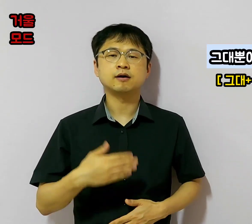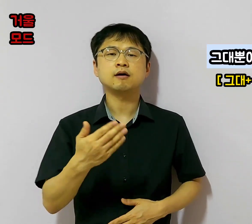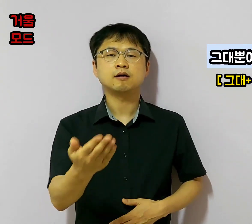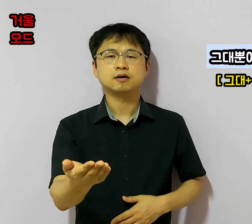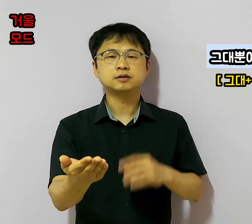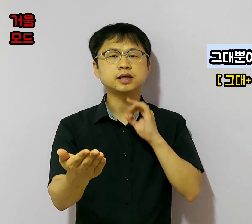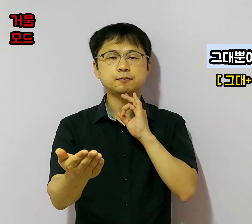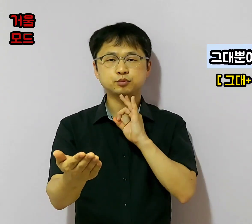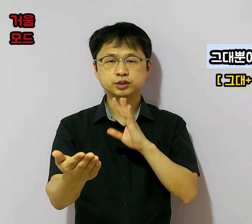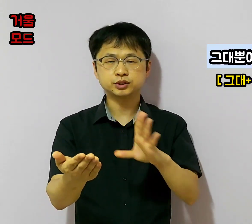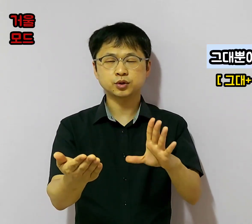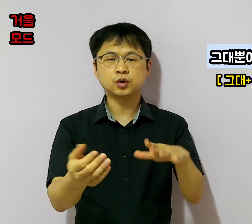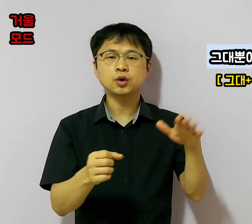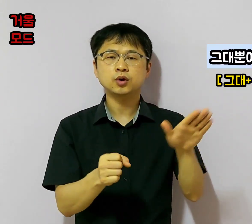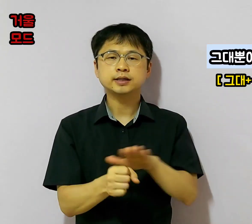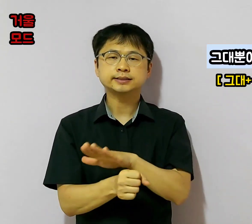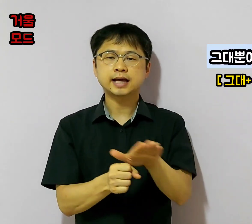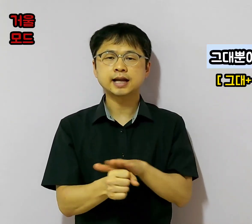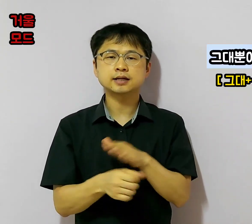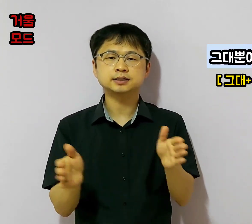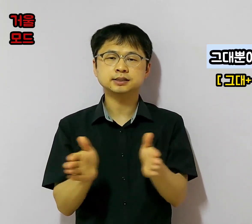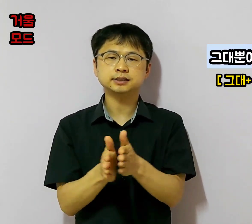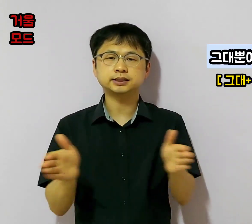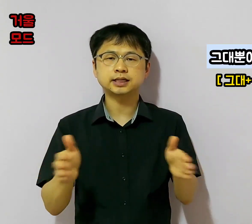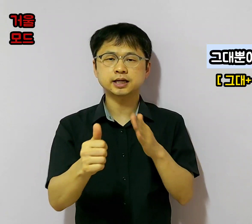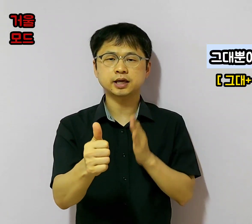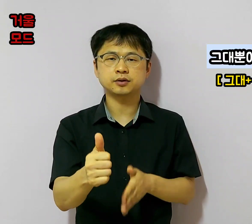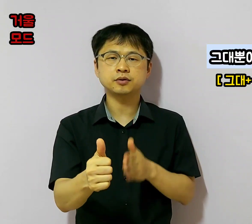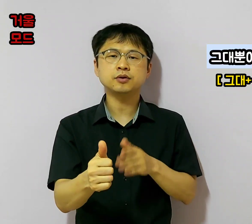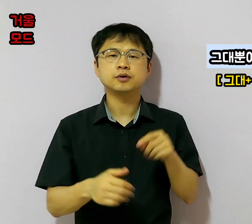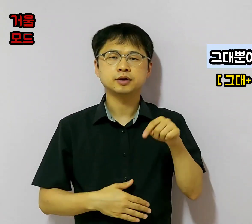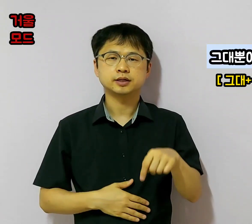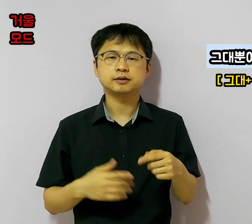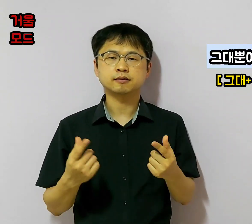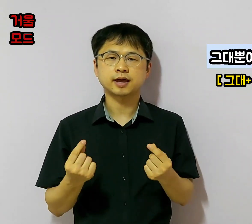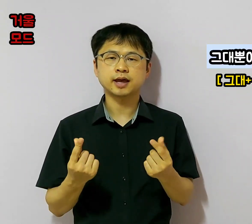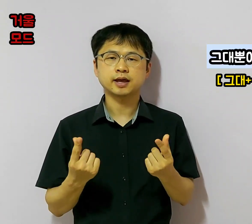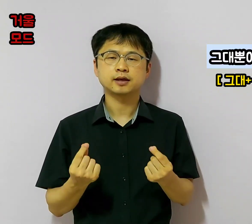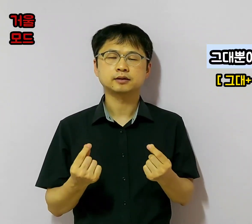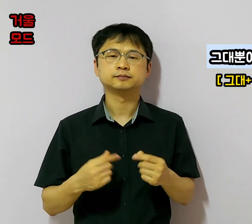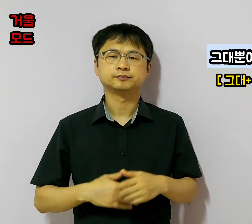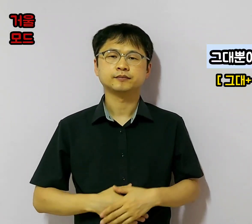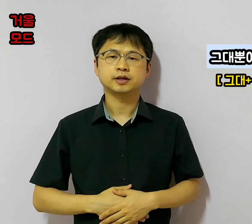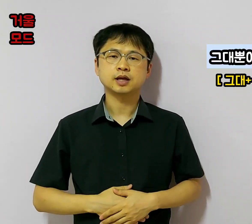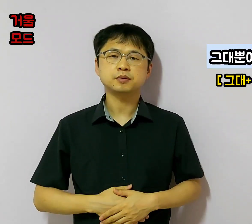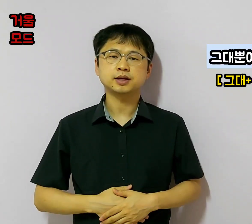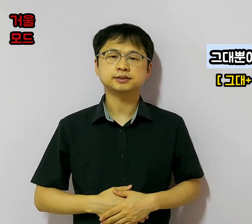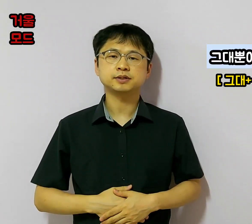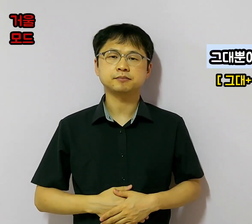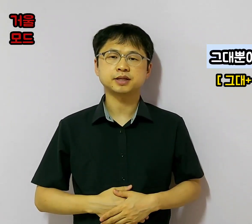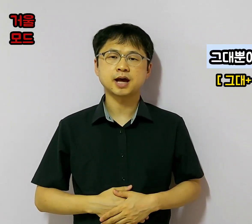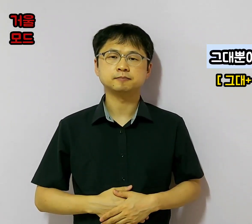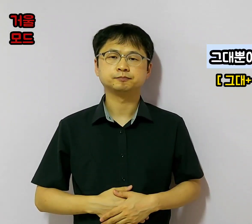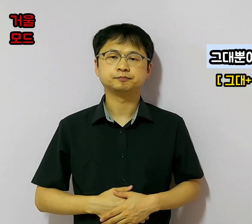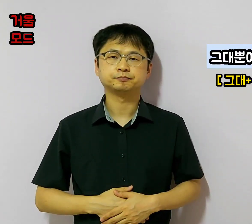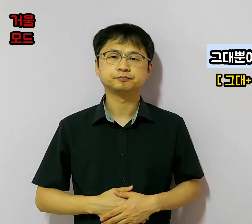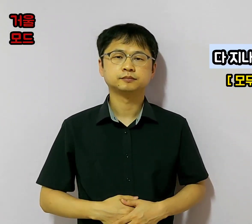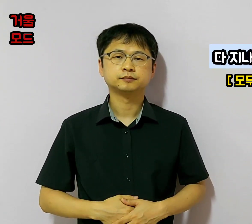그래서 그대뿐이죠. 사랑을 시작해요. 이렇게 표현하시면 됩니다.